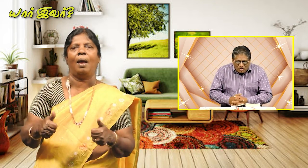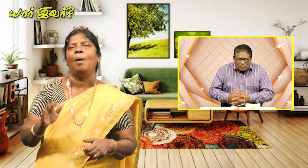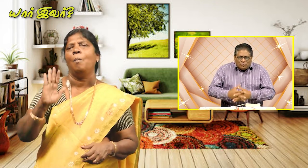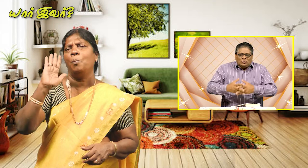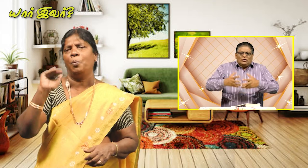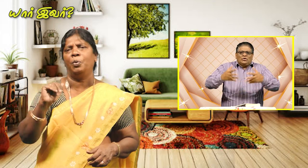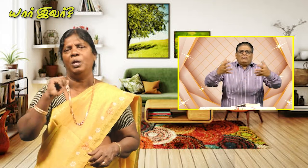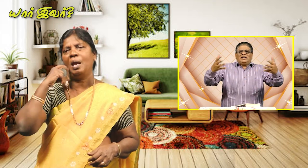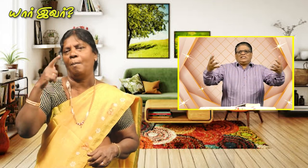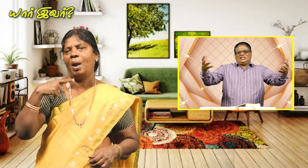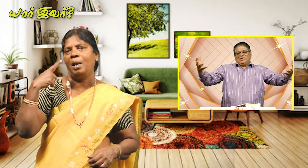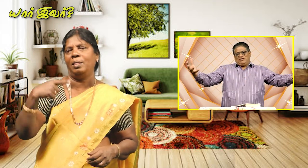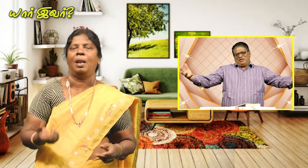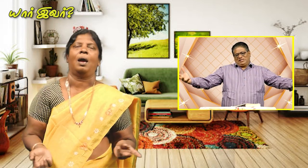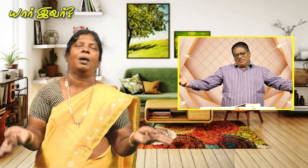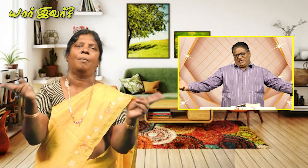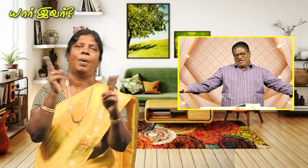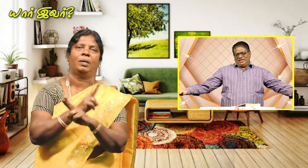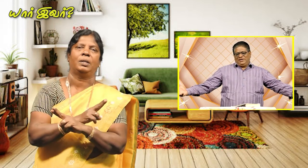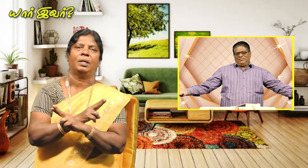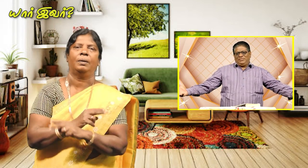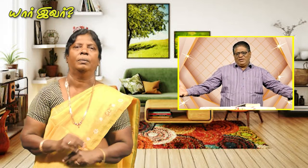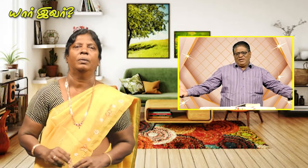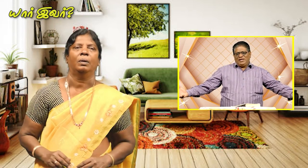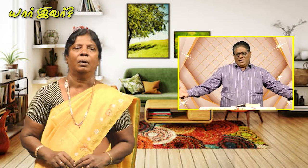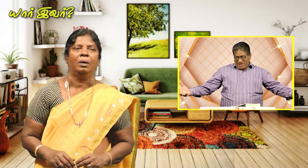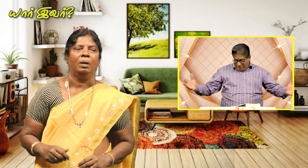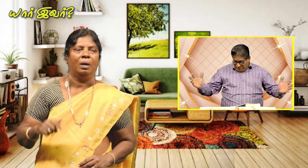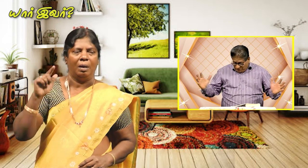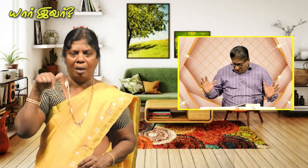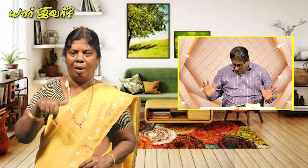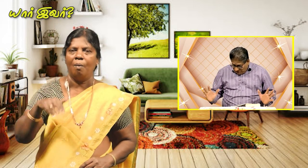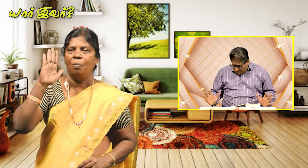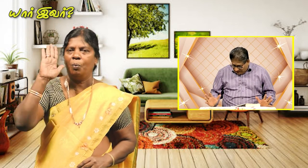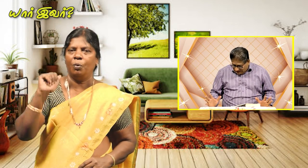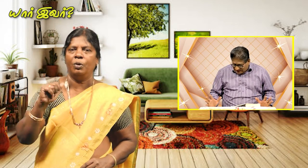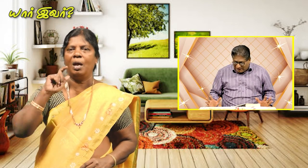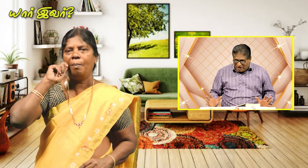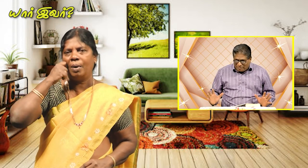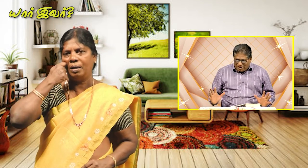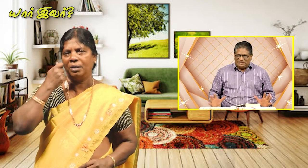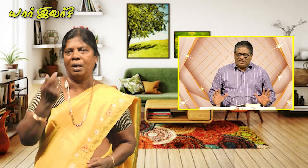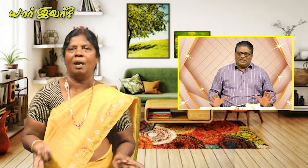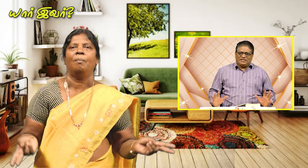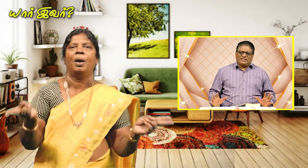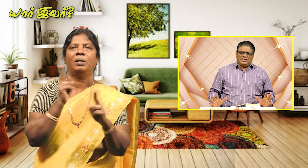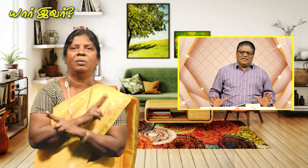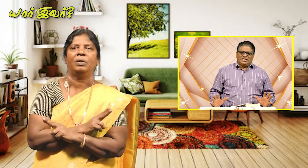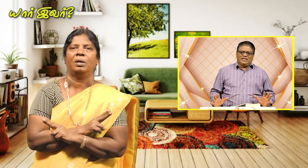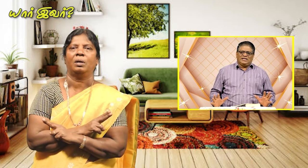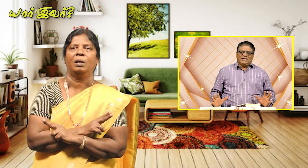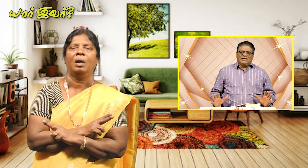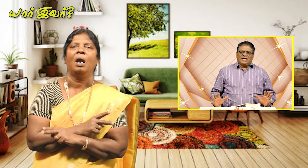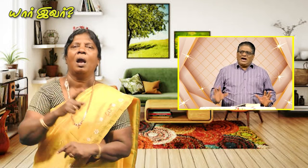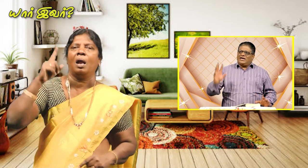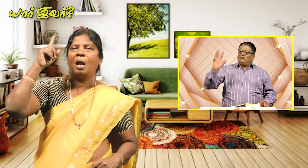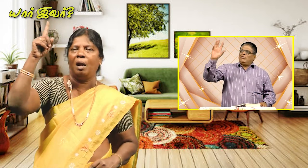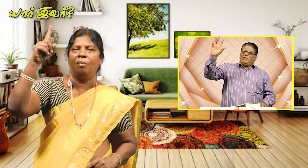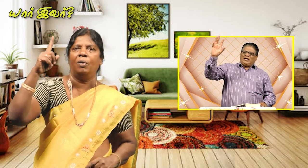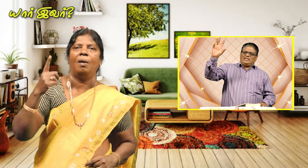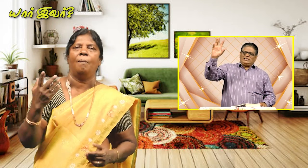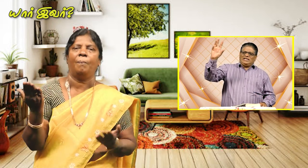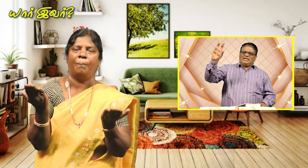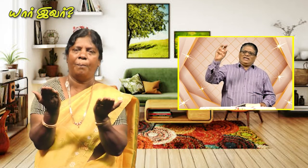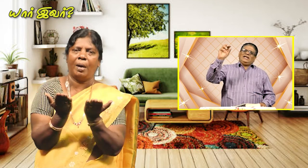ஒரு புது மனுஷனா மாத்துங்க. இப்படி புது மனுஷனா மாத்துறதுக்கு